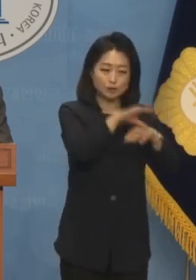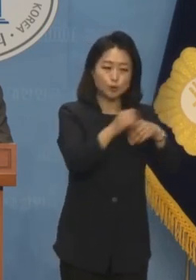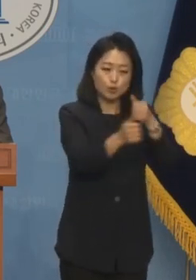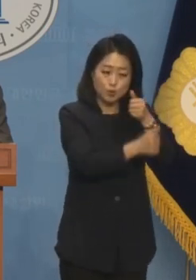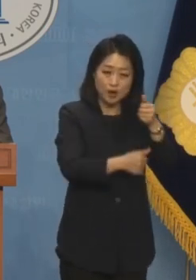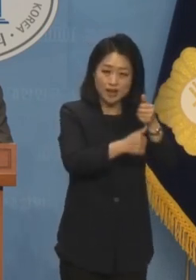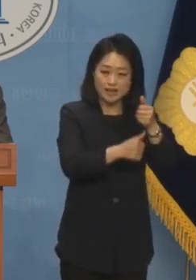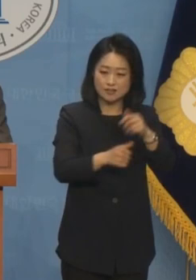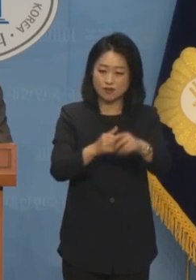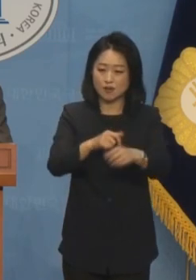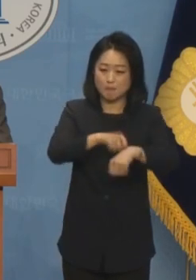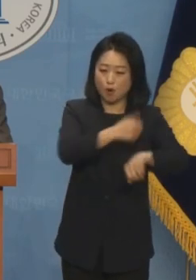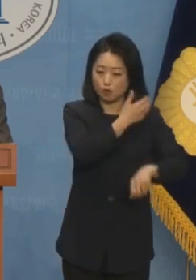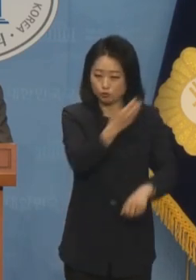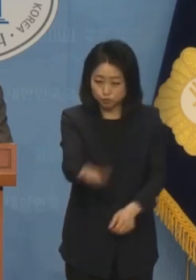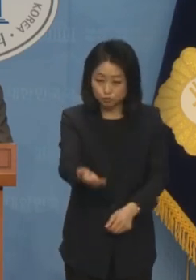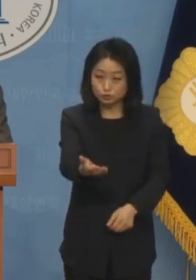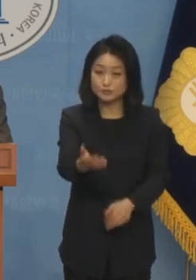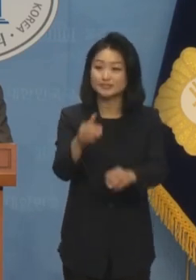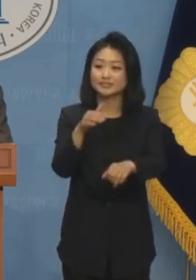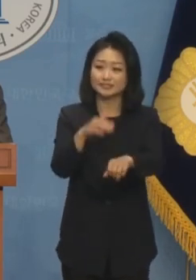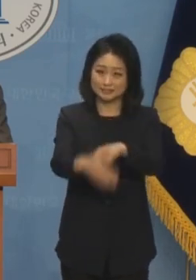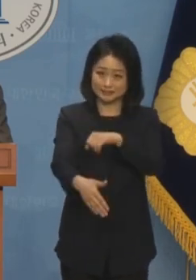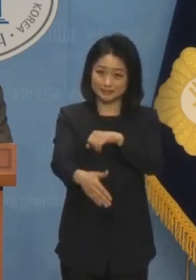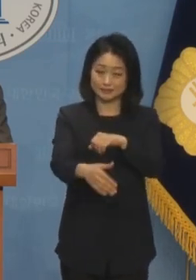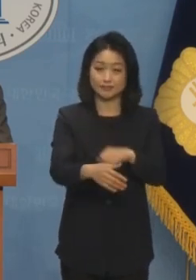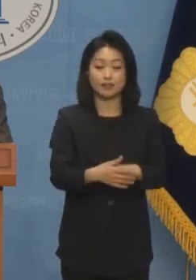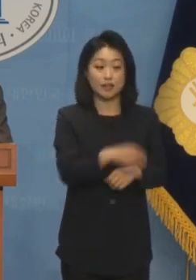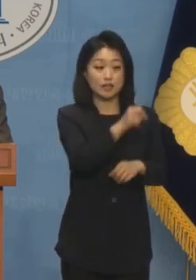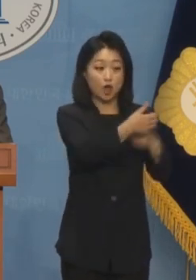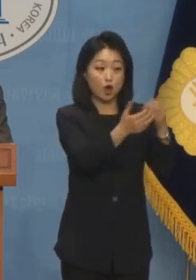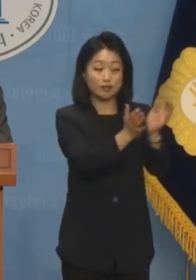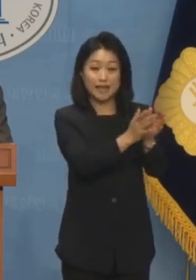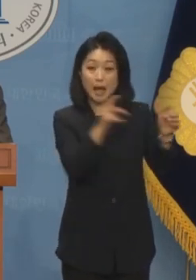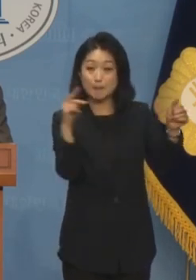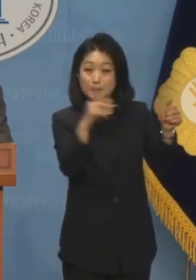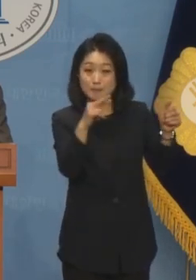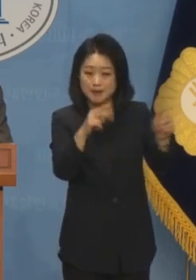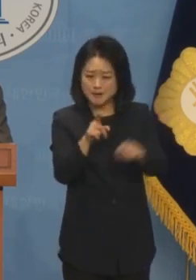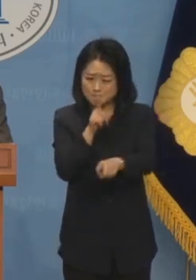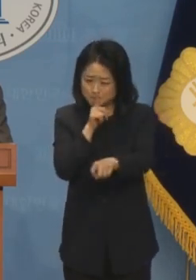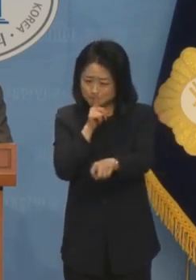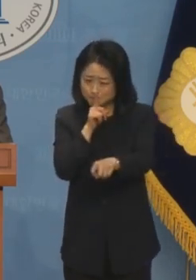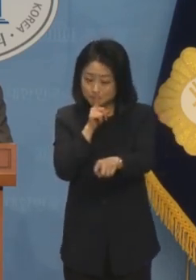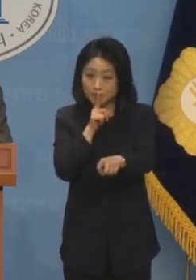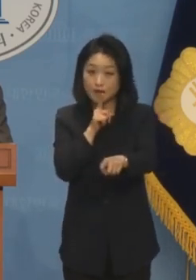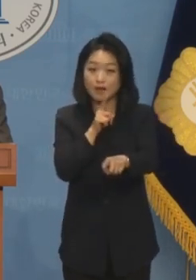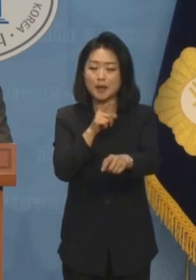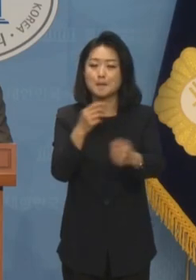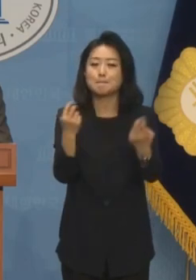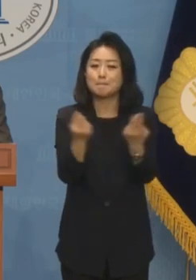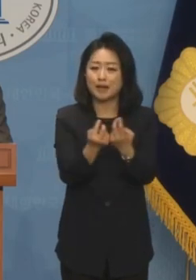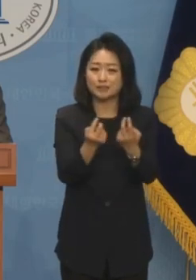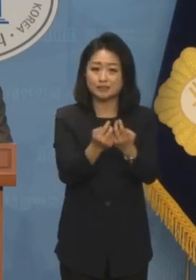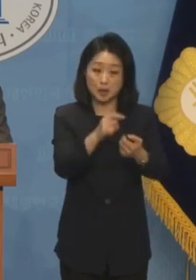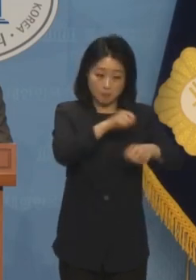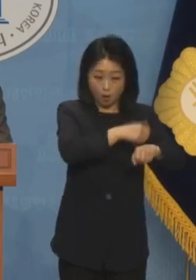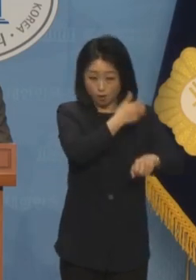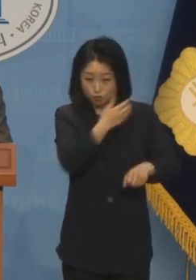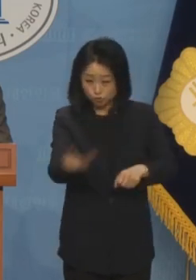틀어막는 시기였습니다. 정부 여당에 대한 비판을 틀어막는 태도가 구차하다 못해